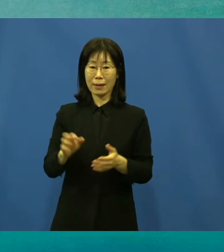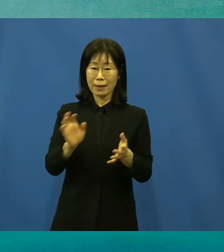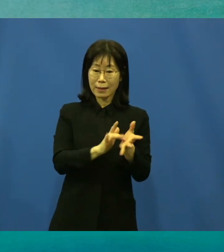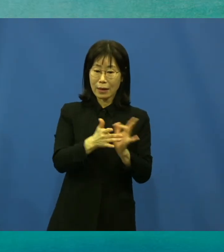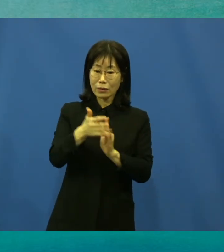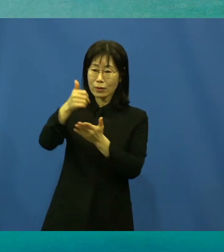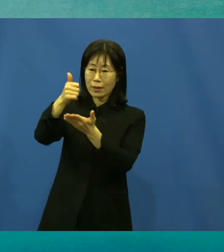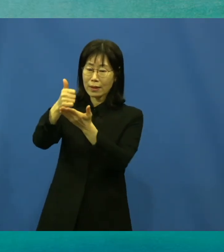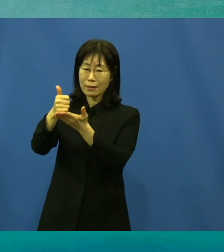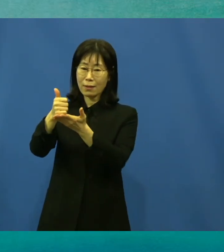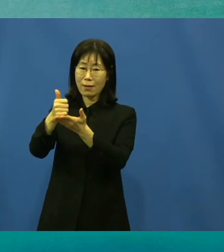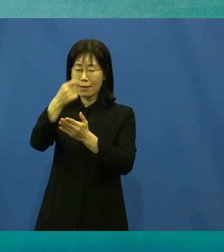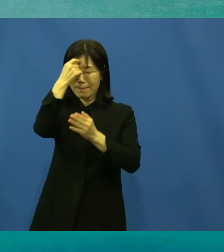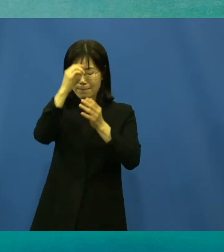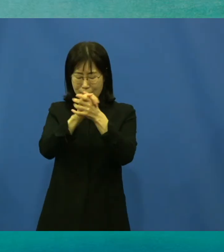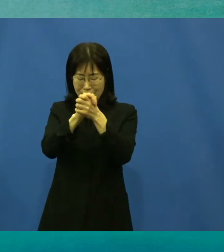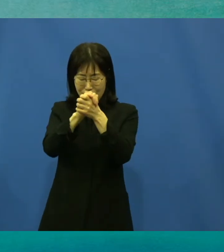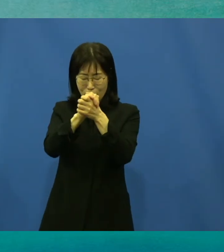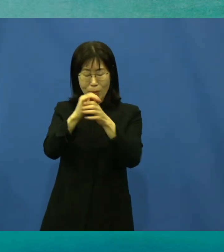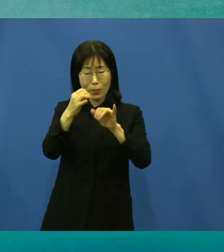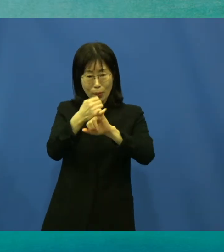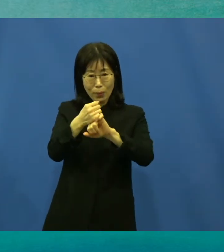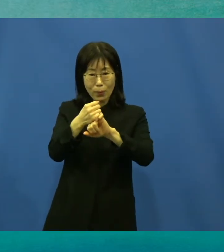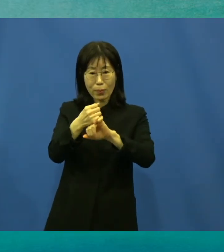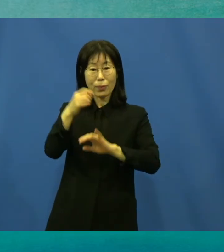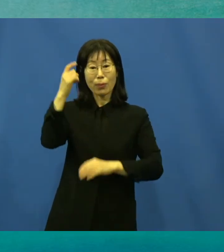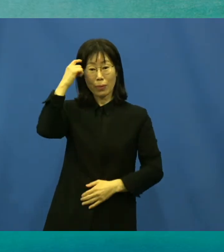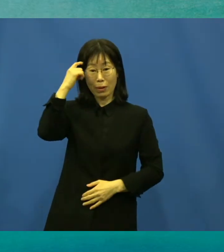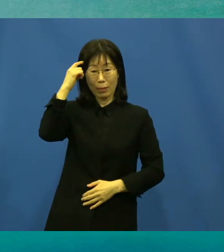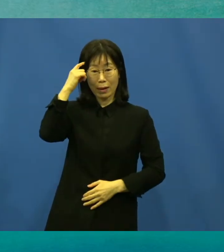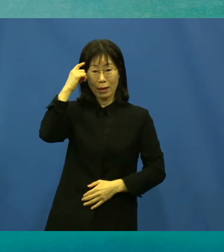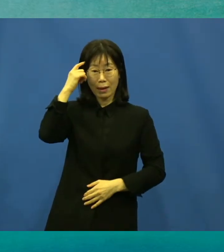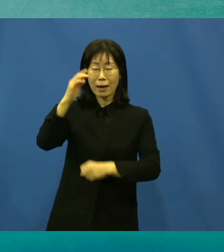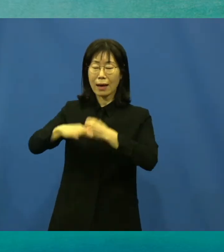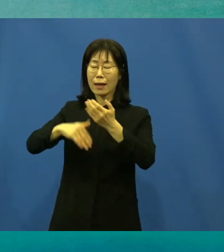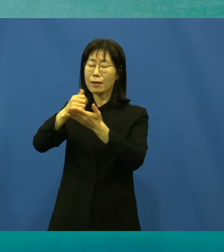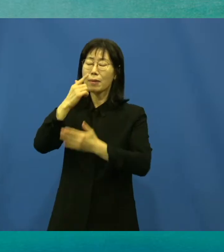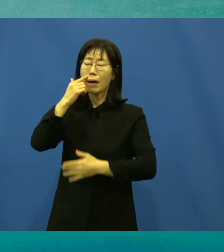아버지의 그 길을, 말씀하신 그 길을 따라가기 위해서.